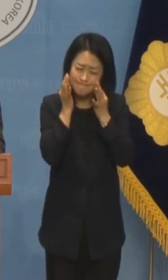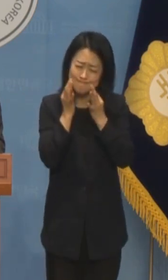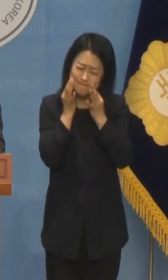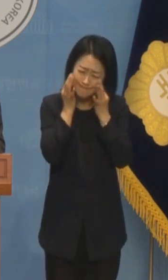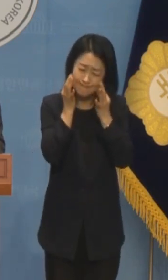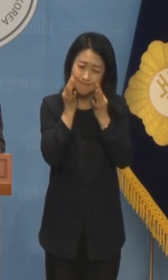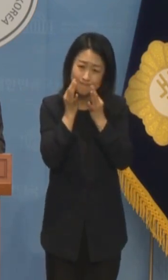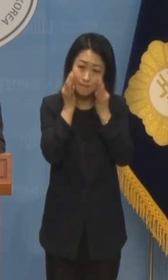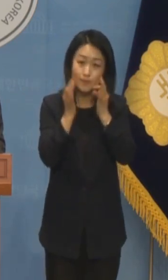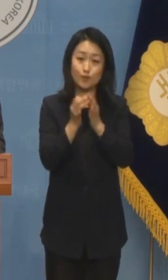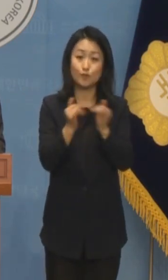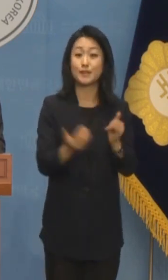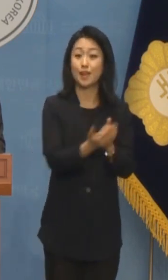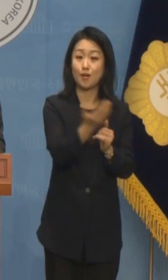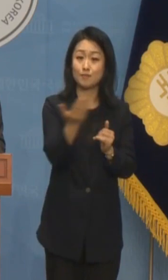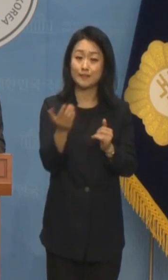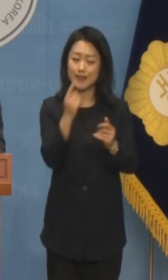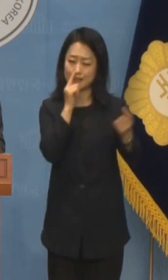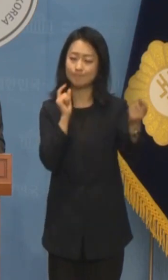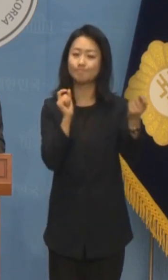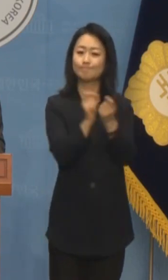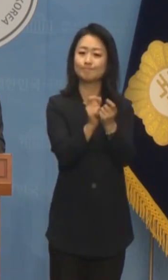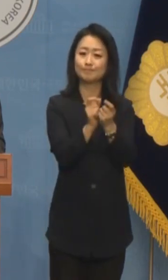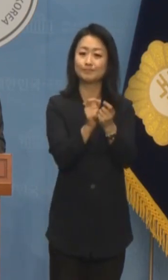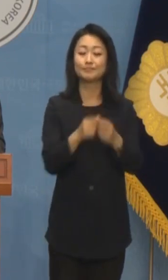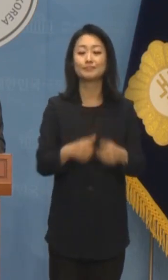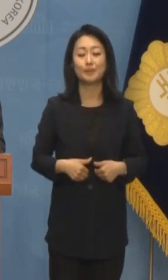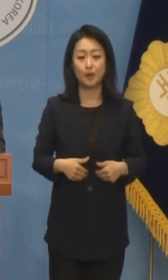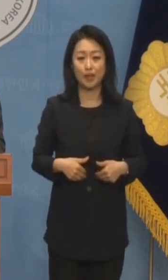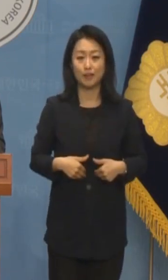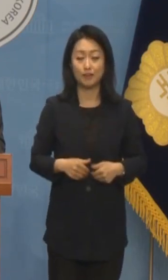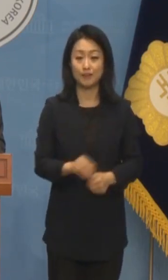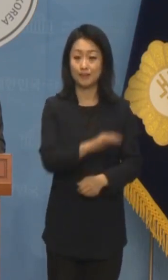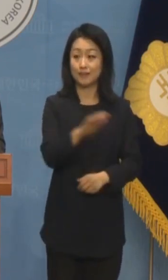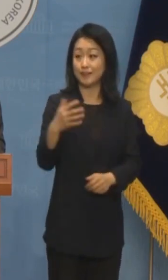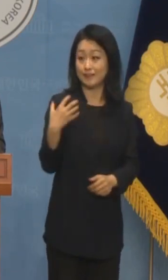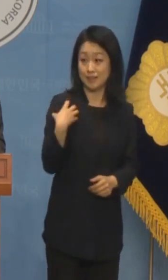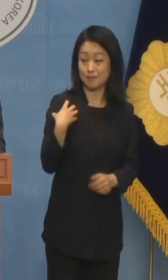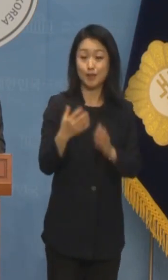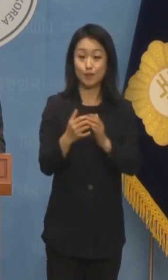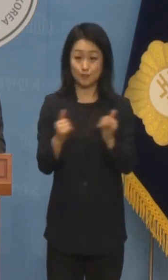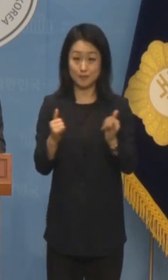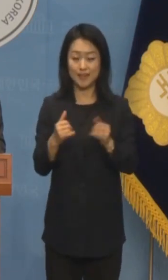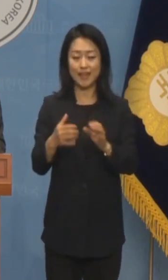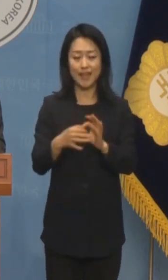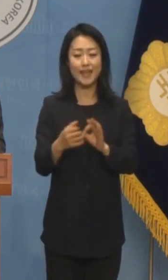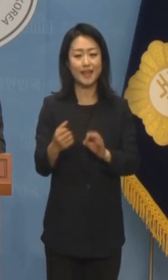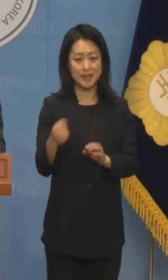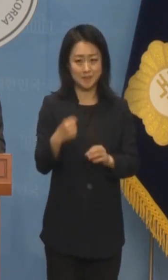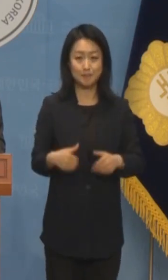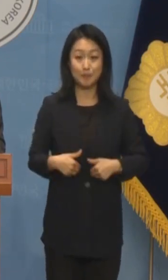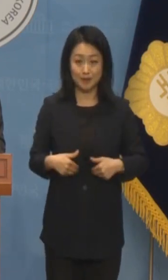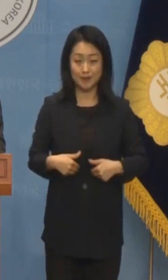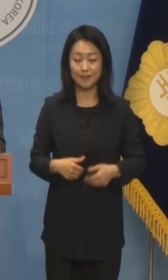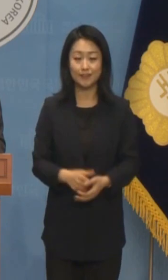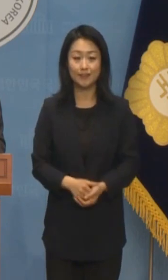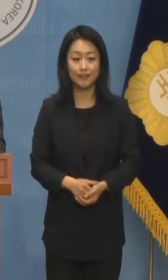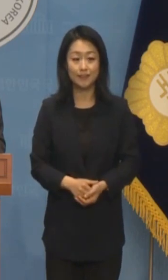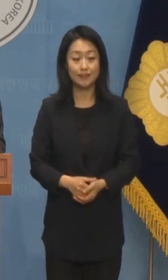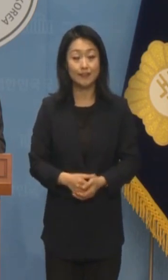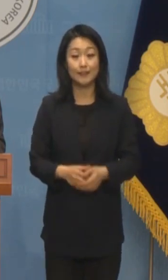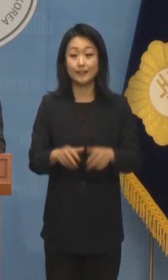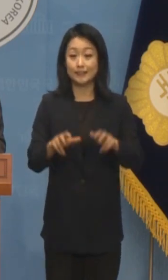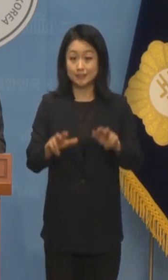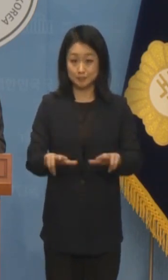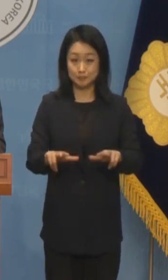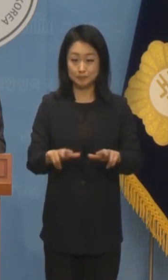노력하고 국민에게 다가가야만 합니다. 책임을 다하는 국민의힘이 되어야만 합니다. 지금 이